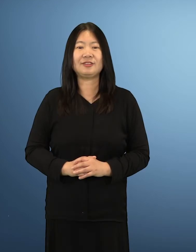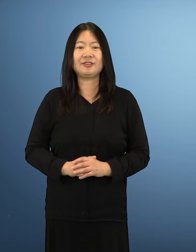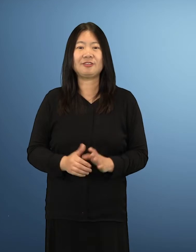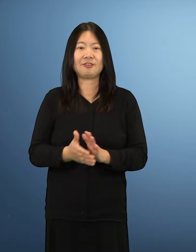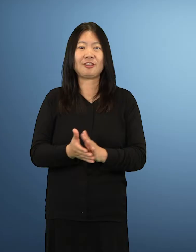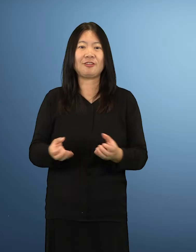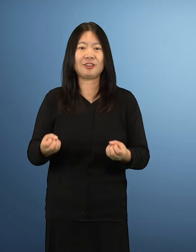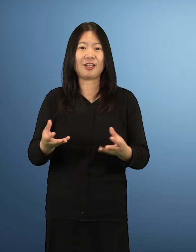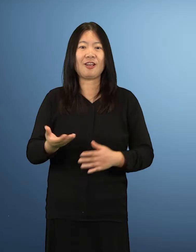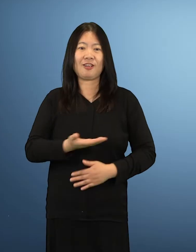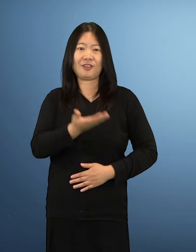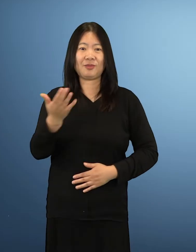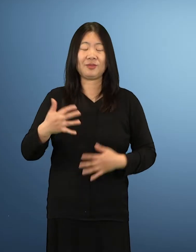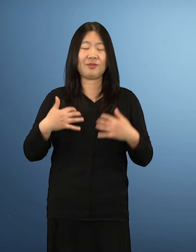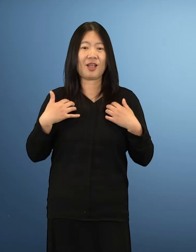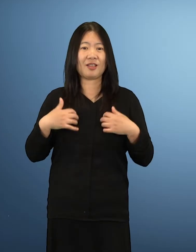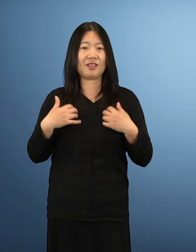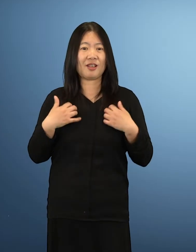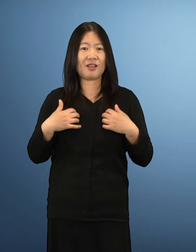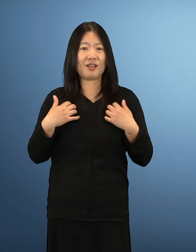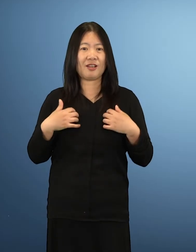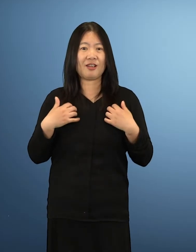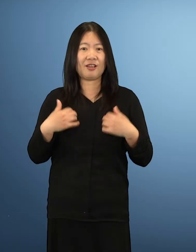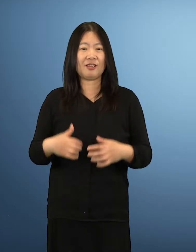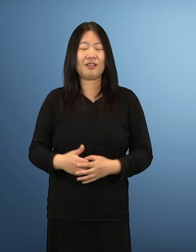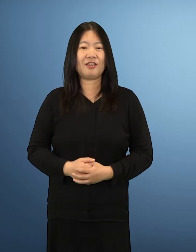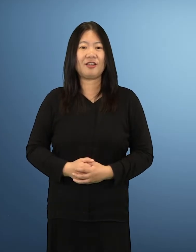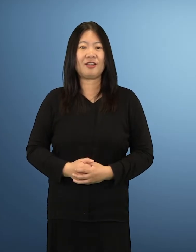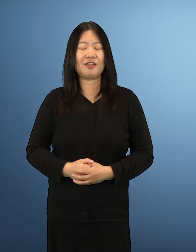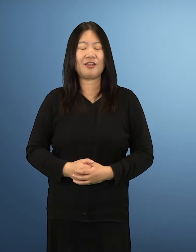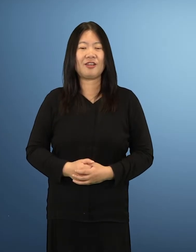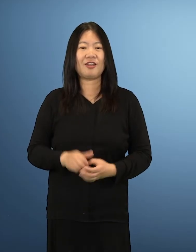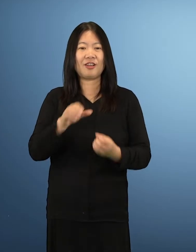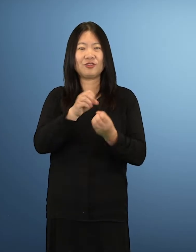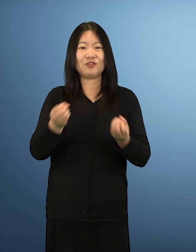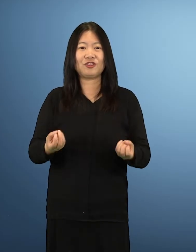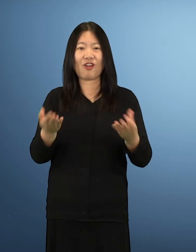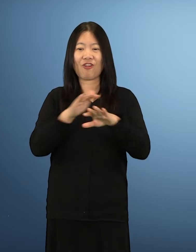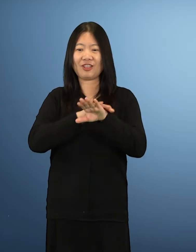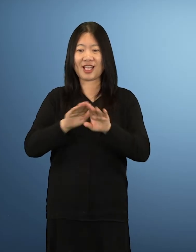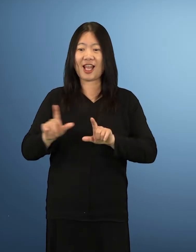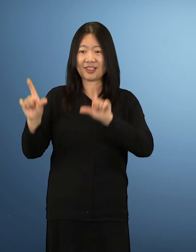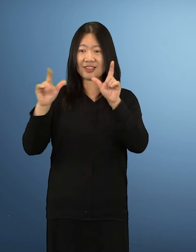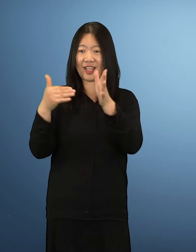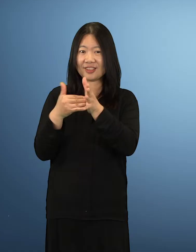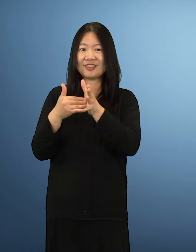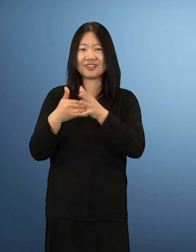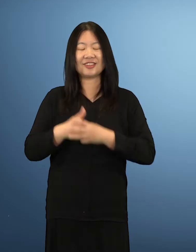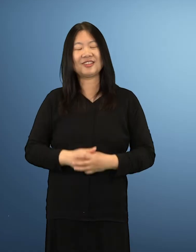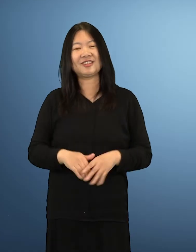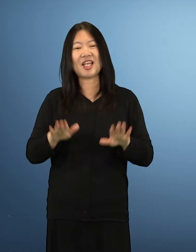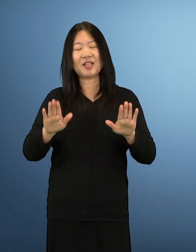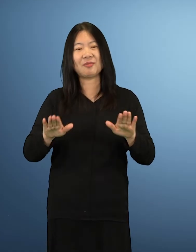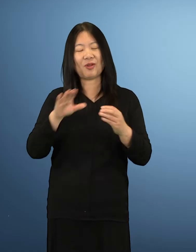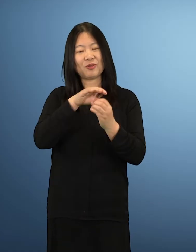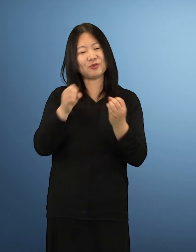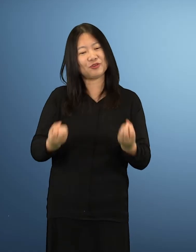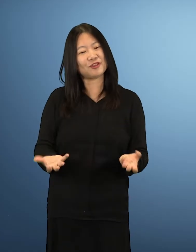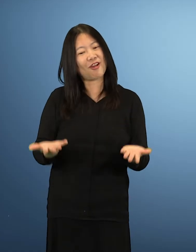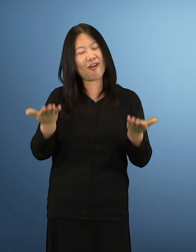할렐루야, 우리 성도님들 반갑습니다. 추석 잘 지내셨나요? 이번